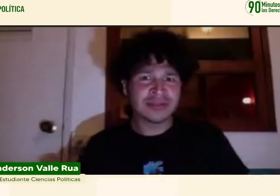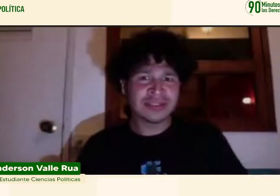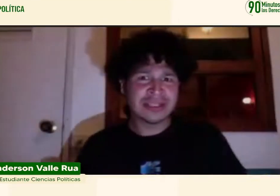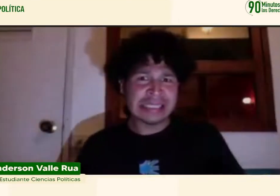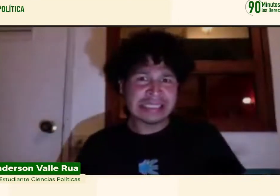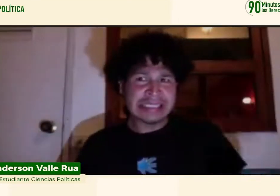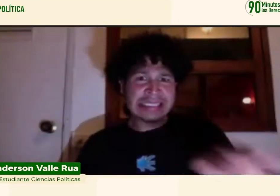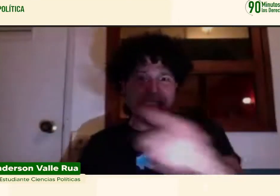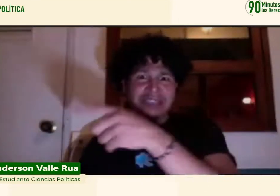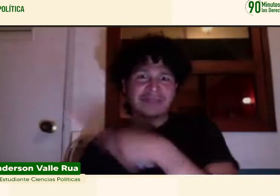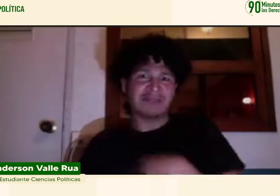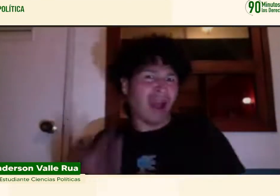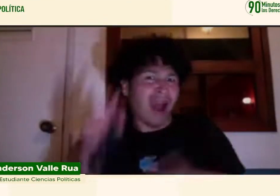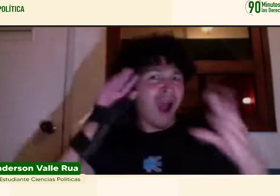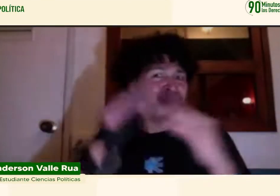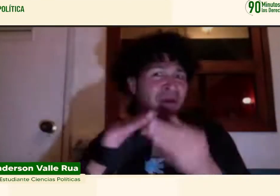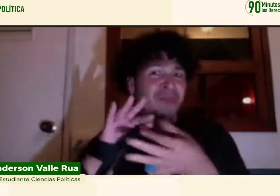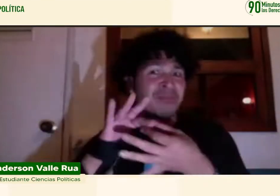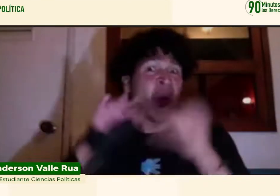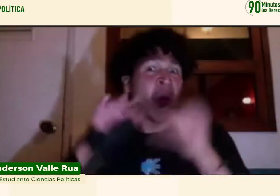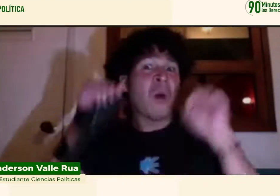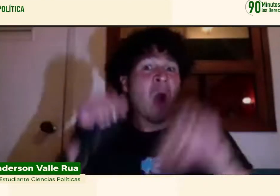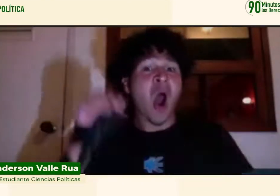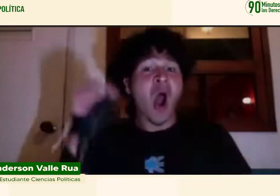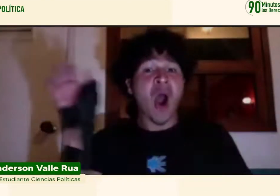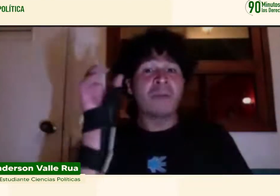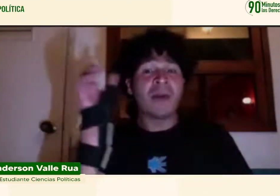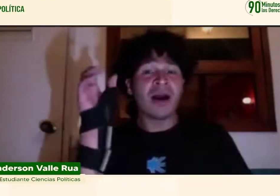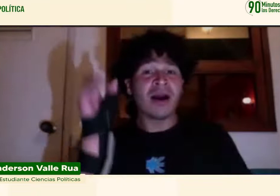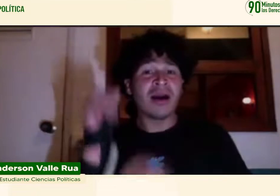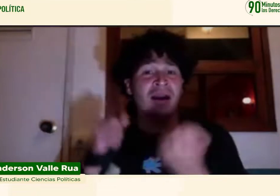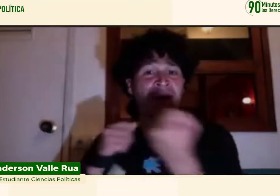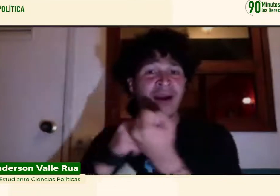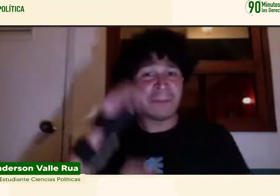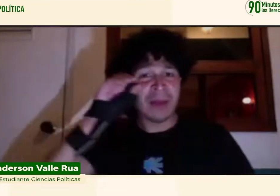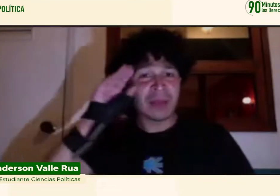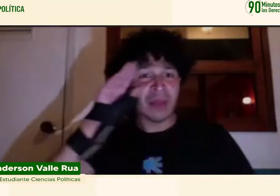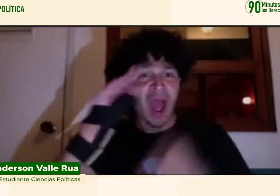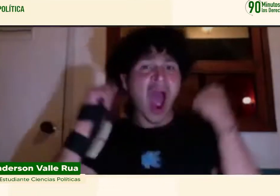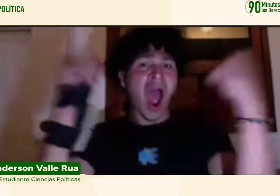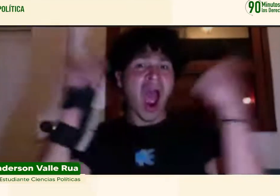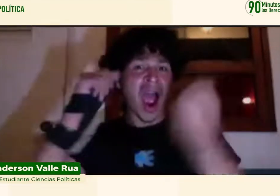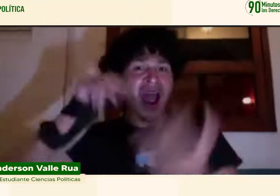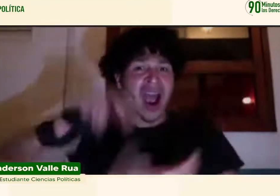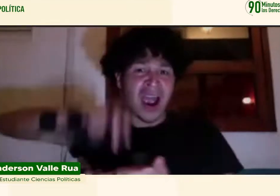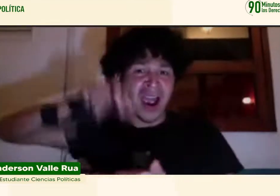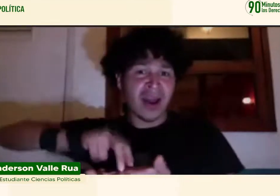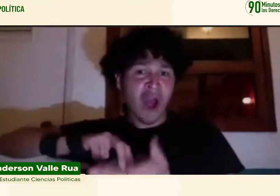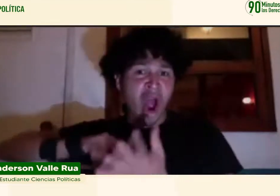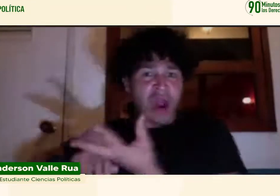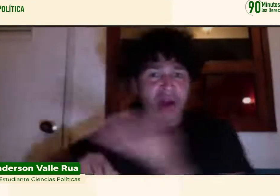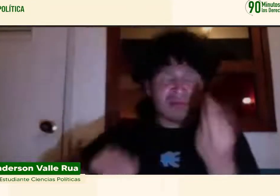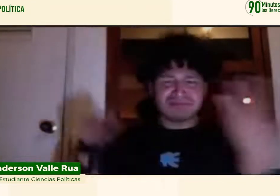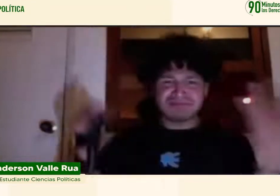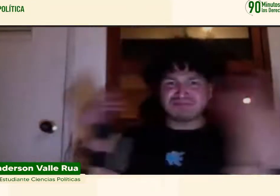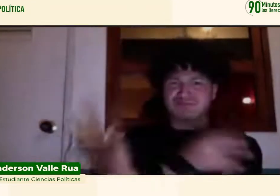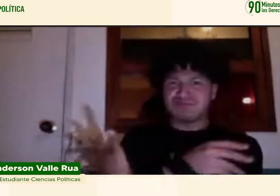que esa información le llega a nivel nacional y esa lectura también puede ser muy diversa ahora con relación lo que comentaba sobre ese